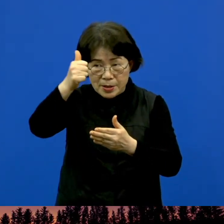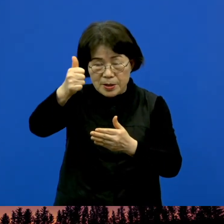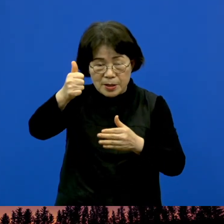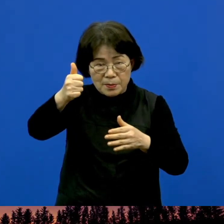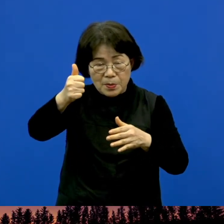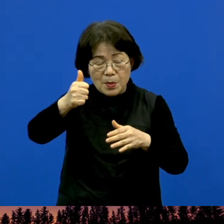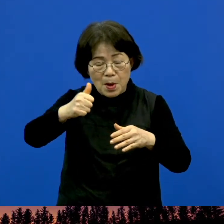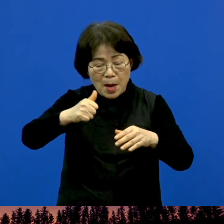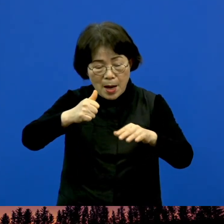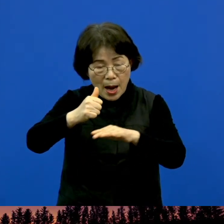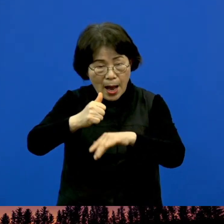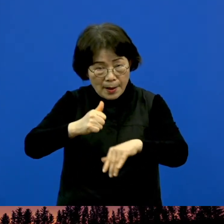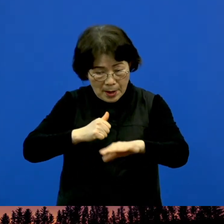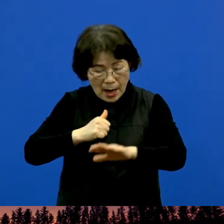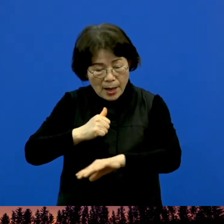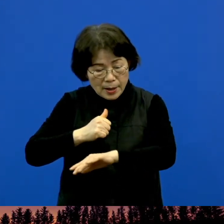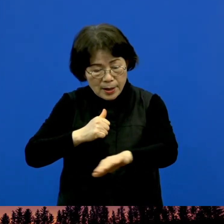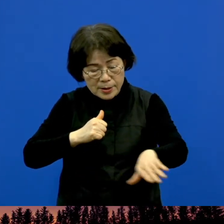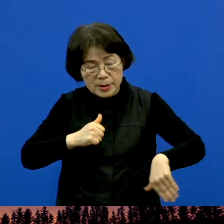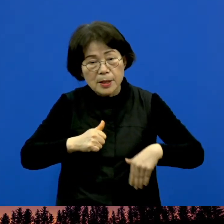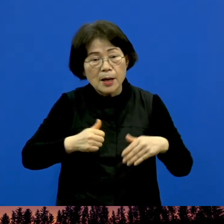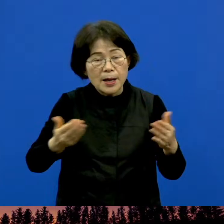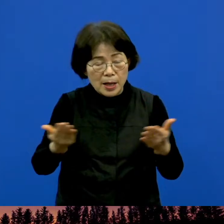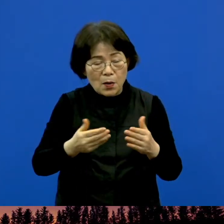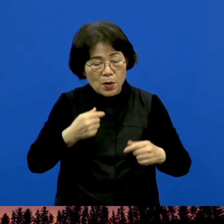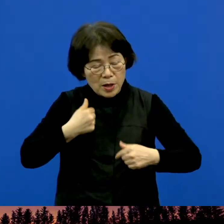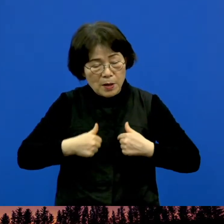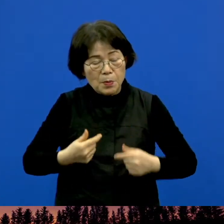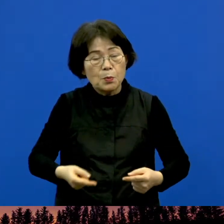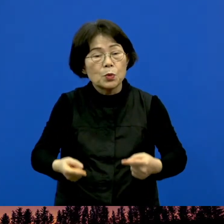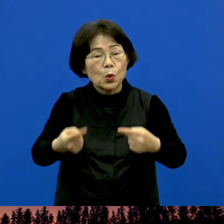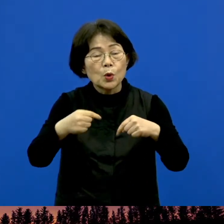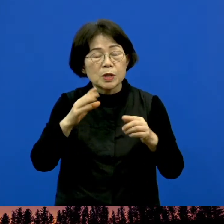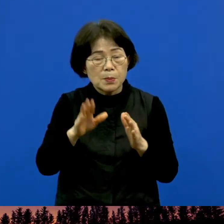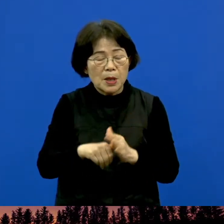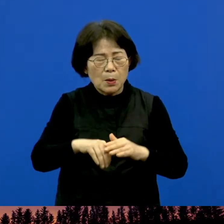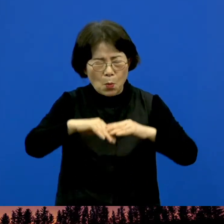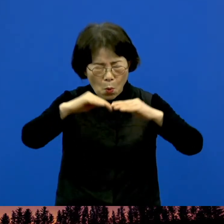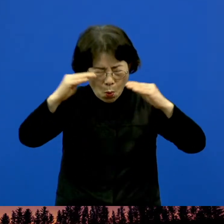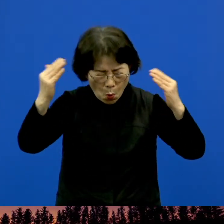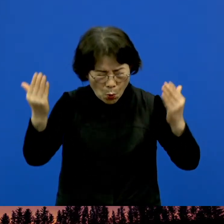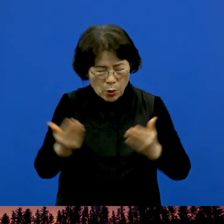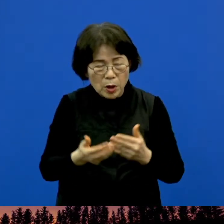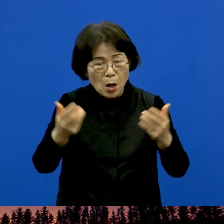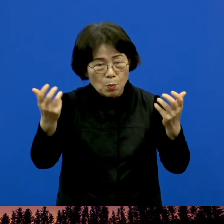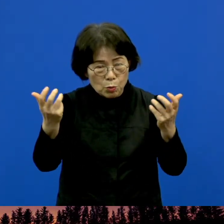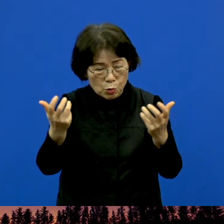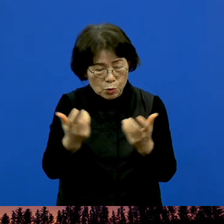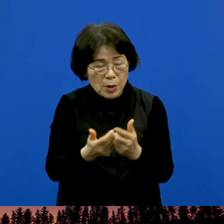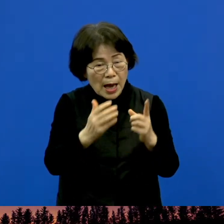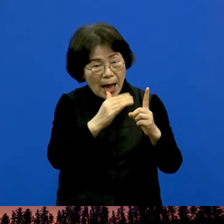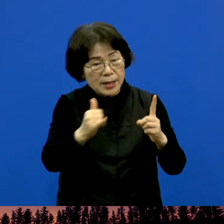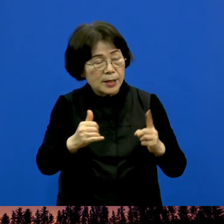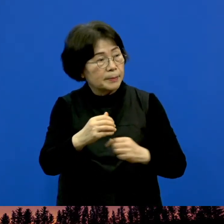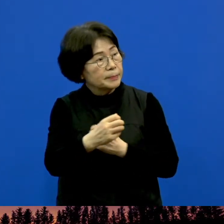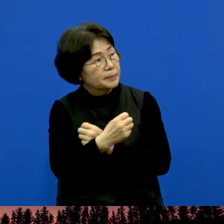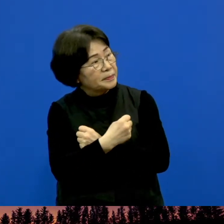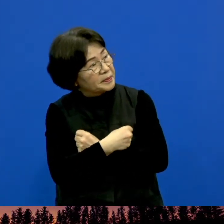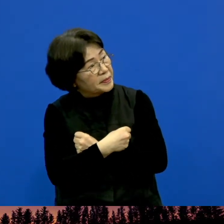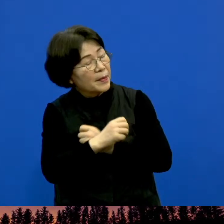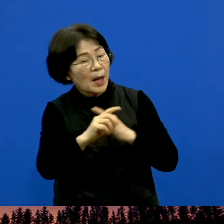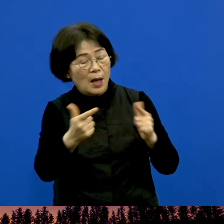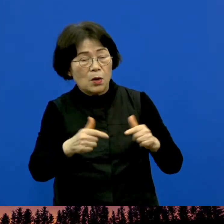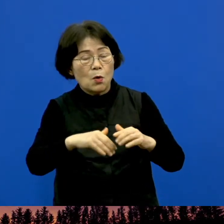것이고 기쁨으로 거기에 동참하게 될 때 모든 게 풍성해지는 한 사람도 구경거리 없는